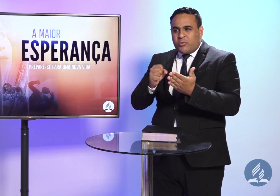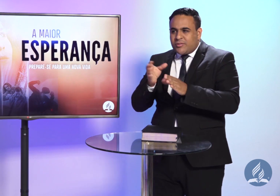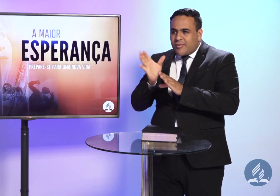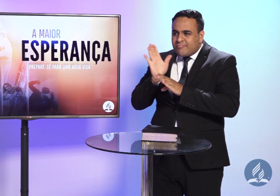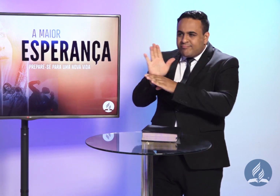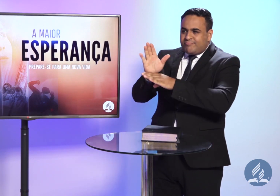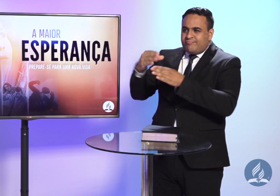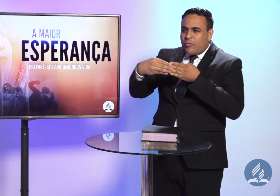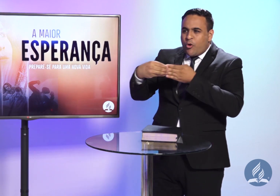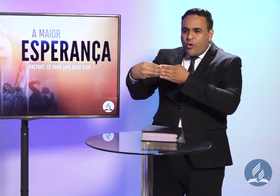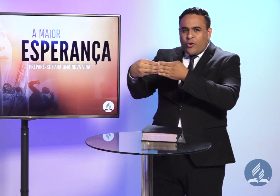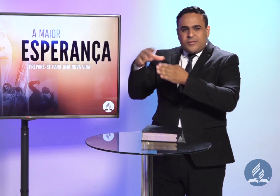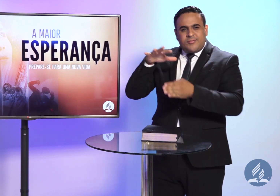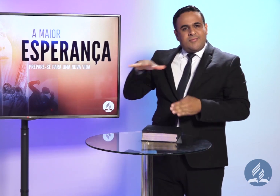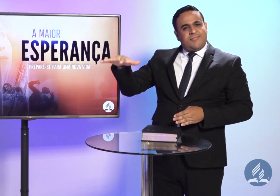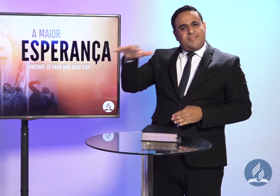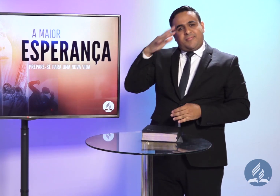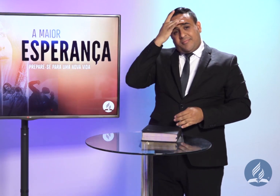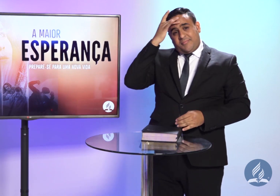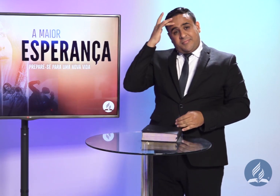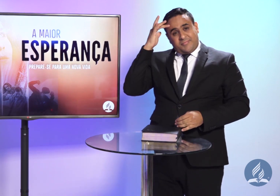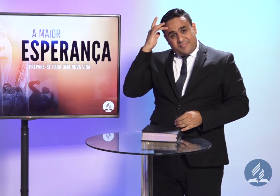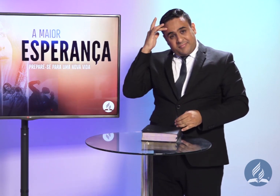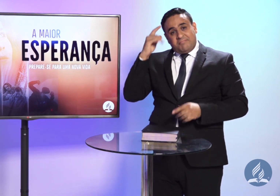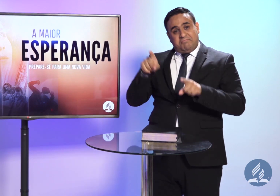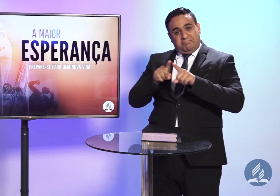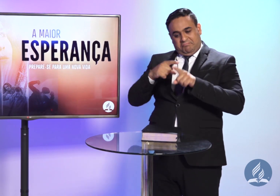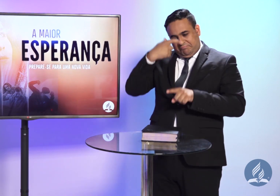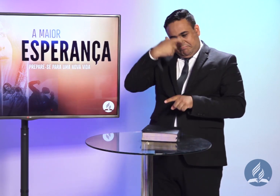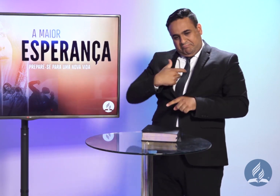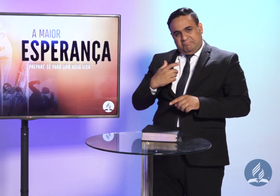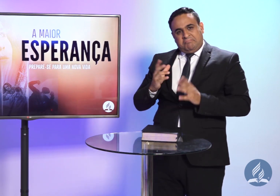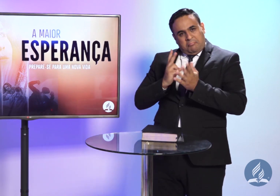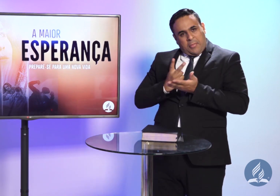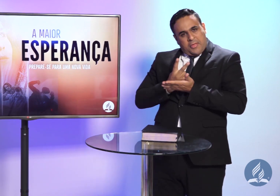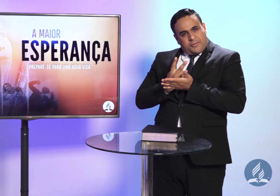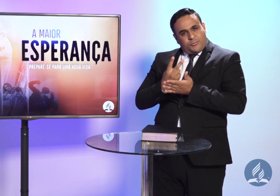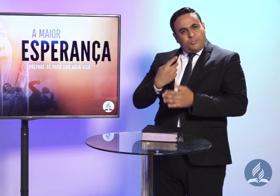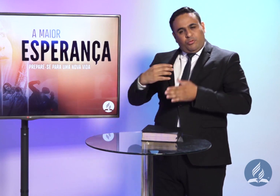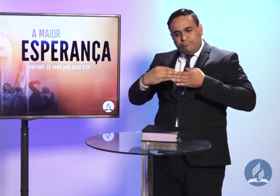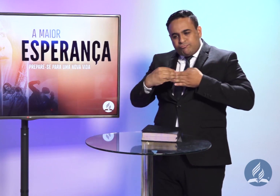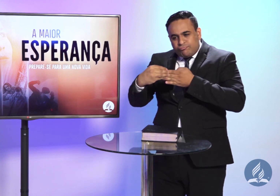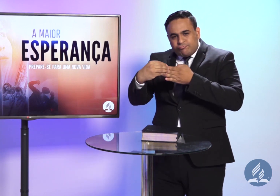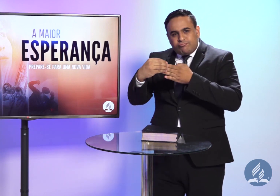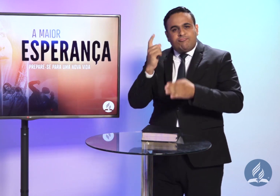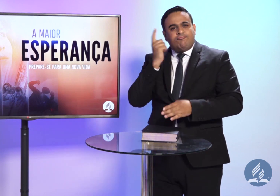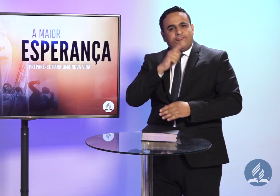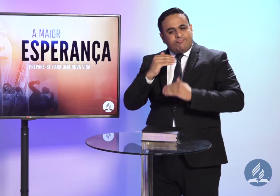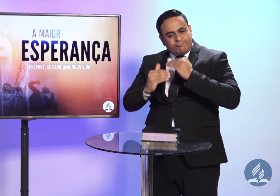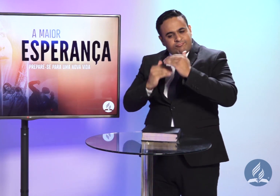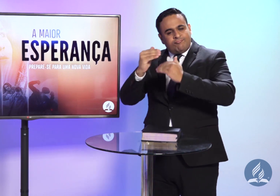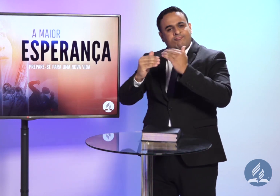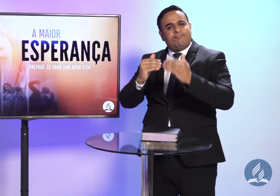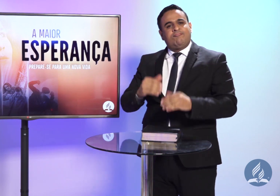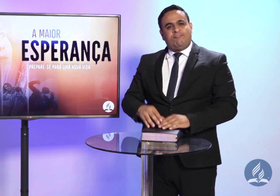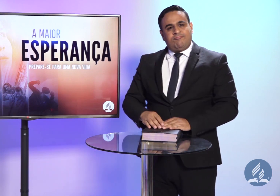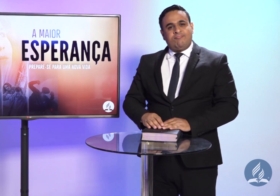o caminho certo, para que a gente possa ser pessoas de luz, pessoas que sejam guias, pessoas que sejam cabeças e